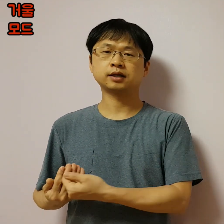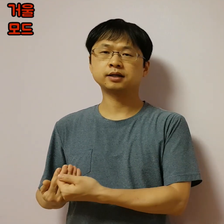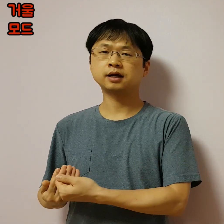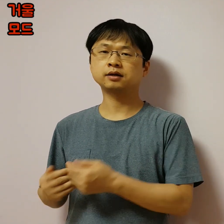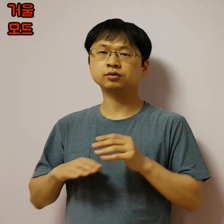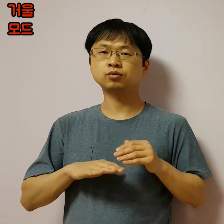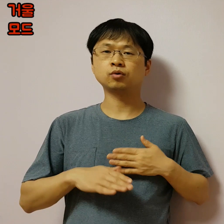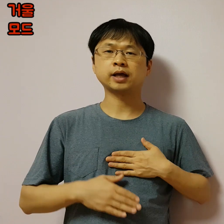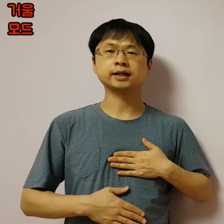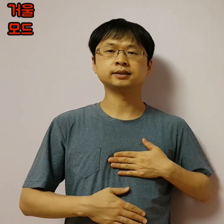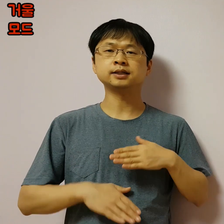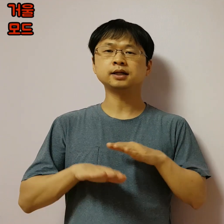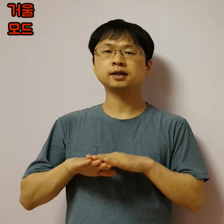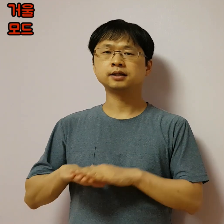나를 남겨두고